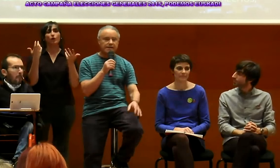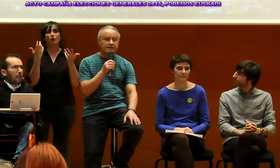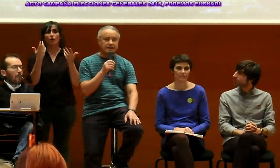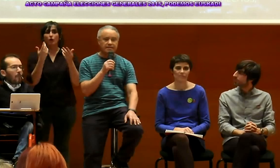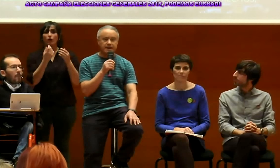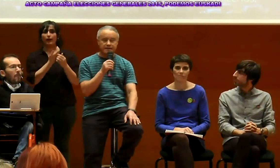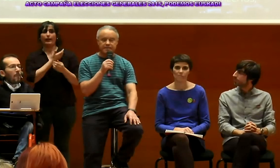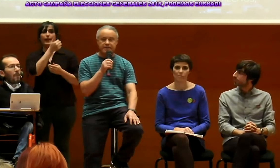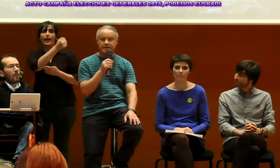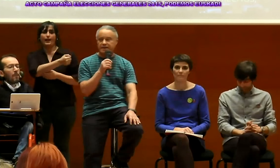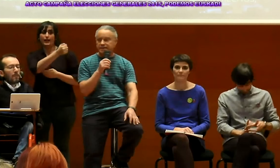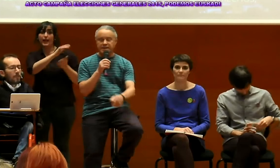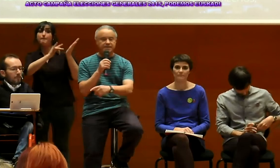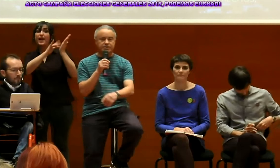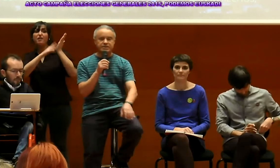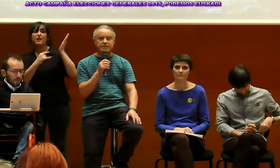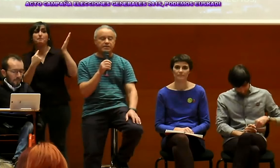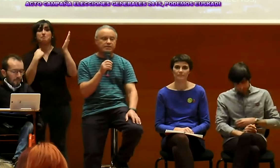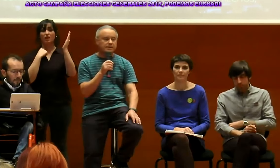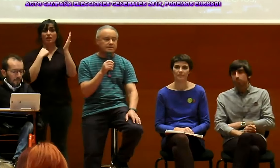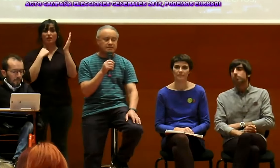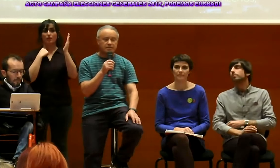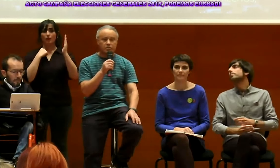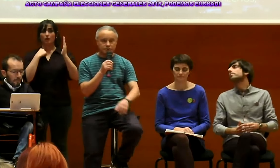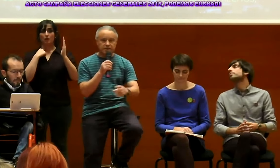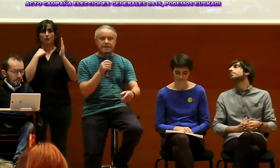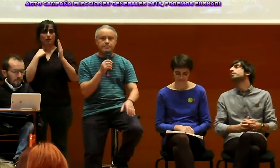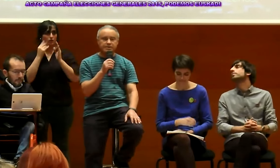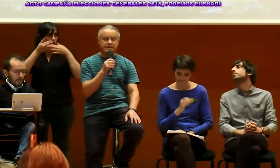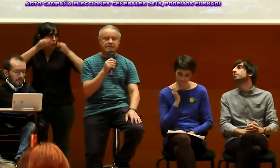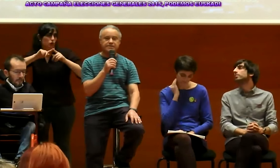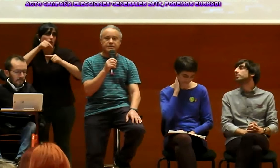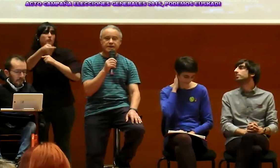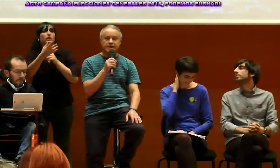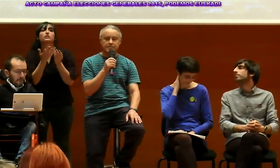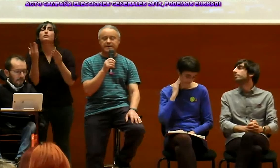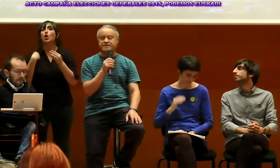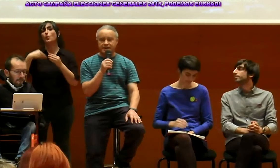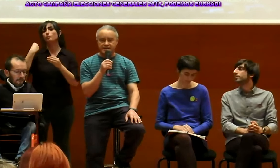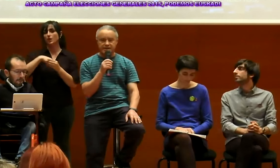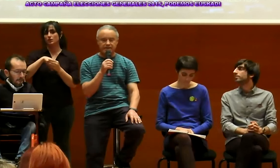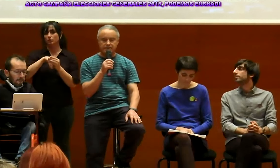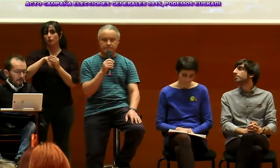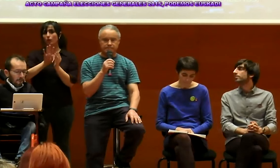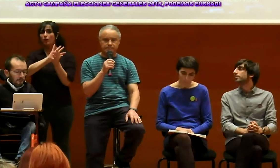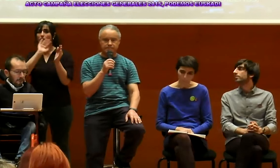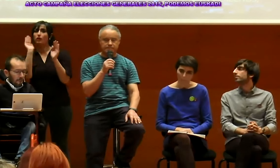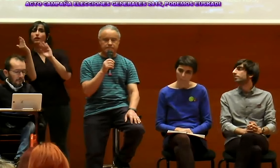la alcaldía de Valencia y acto seguido utilice la puerta giratoria para entrar al